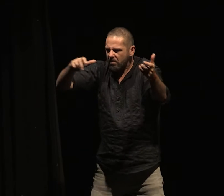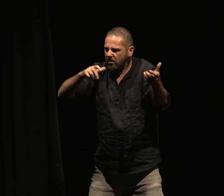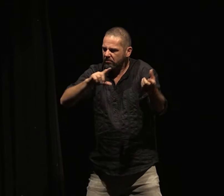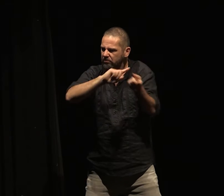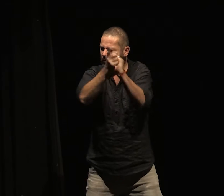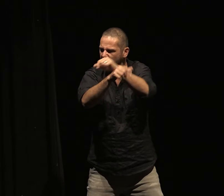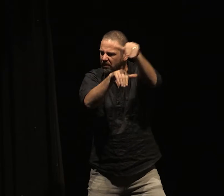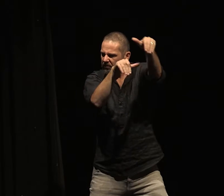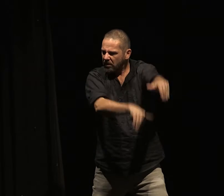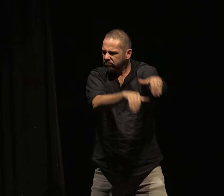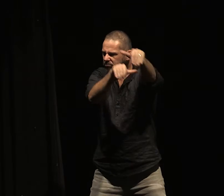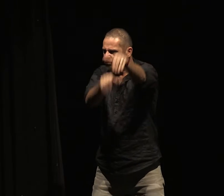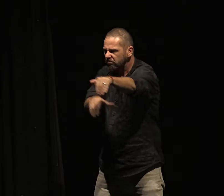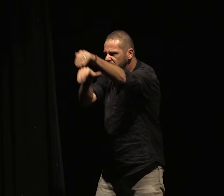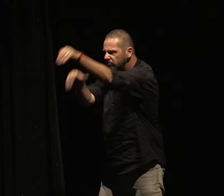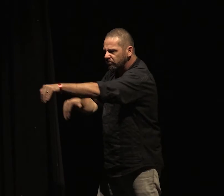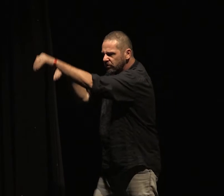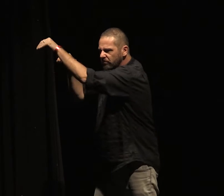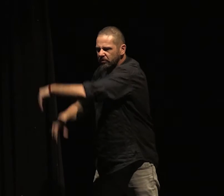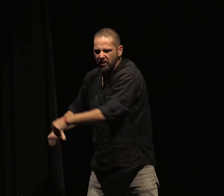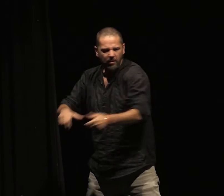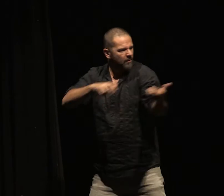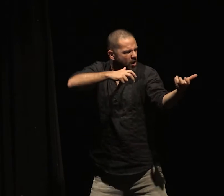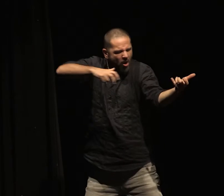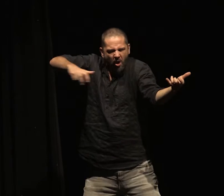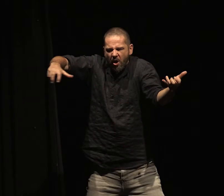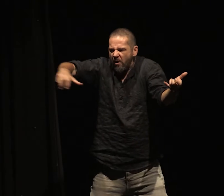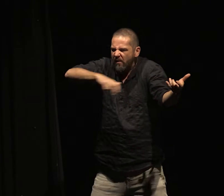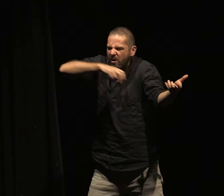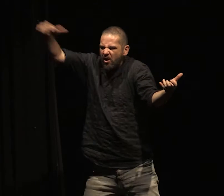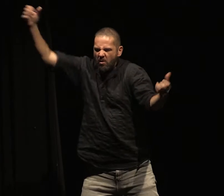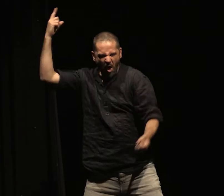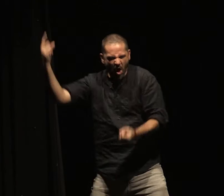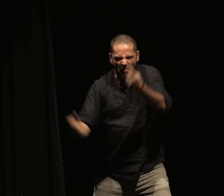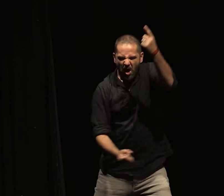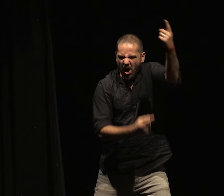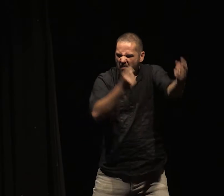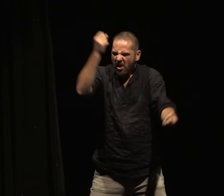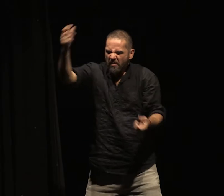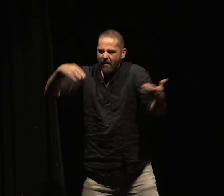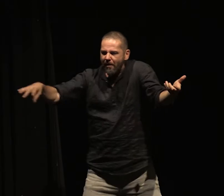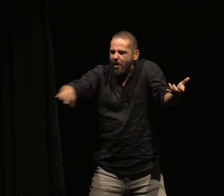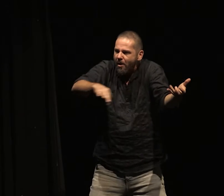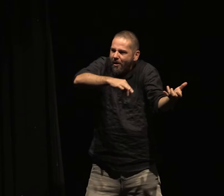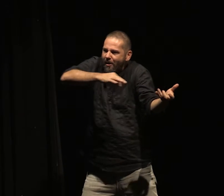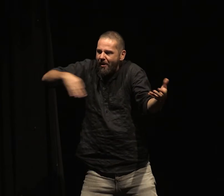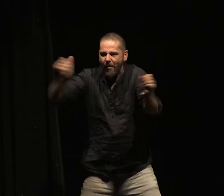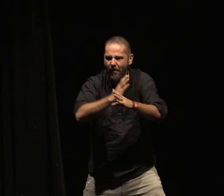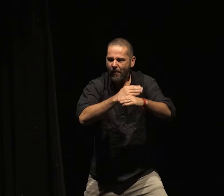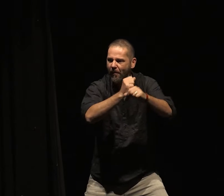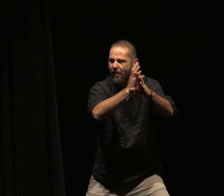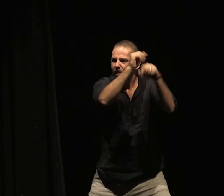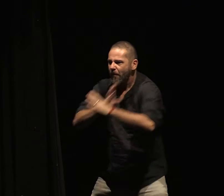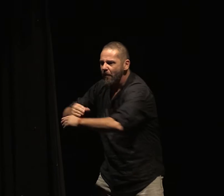violons, anarchie de cœur qu'affole le vent dans les pas de la danseuse. Les violons, essaims d'oiseaux qui s'échappent de la